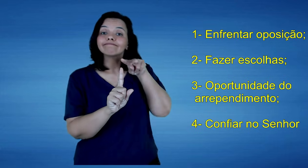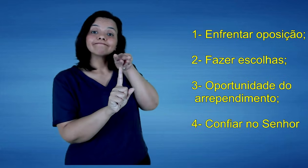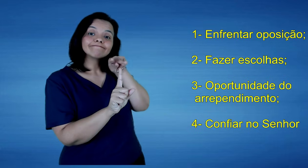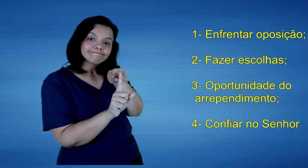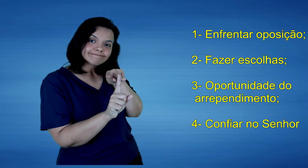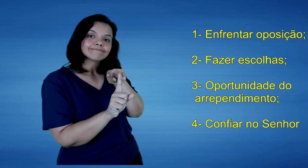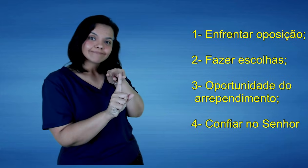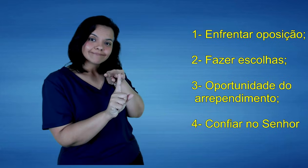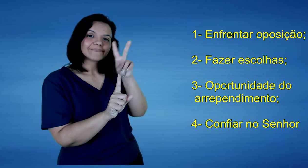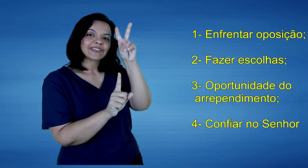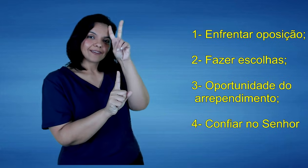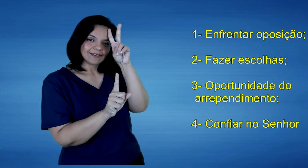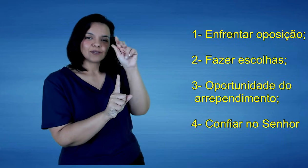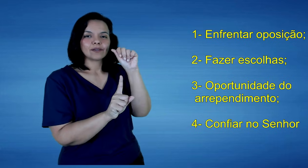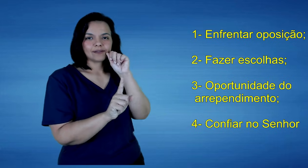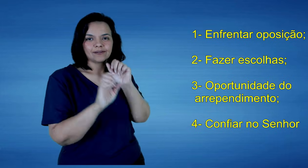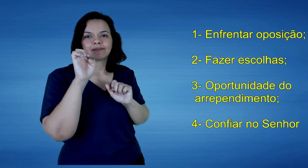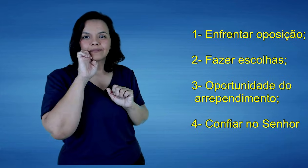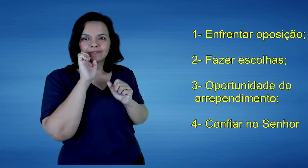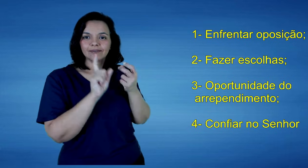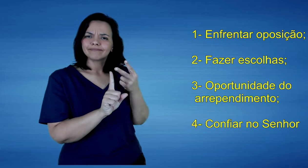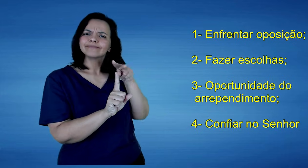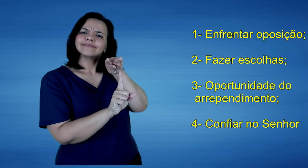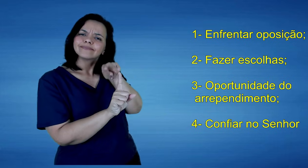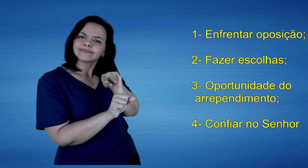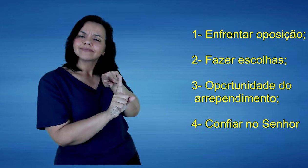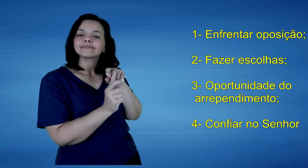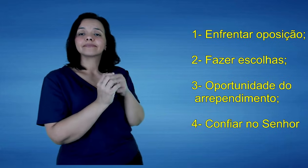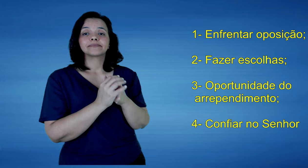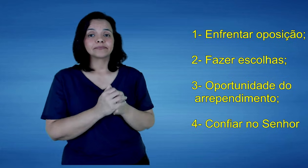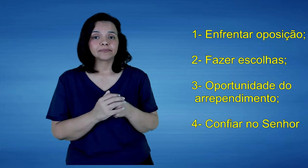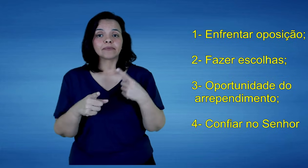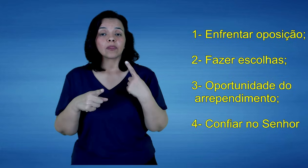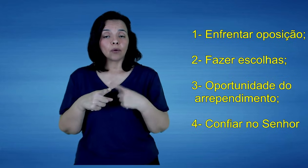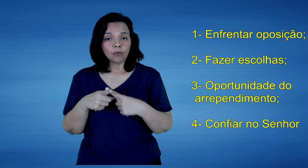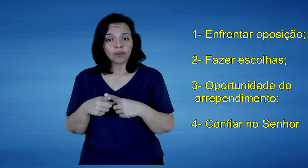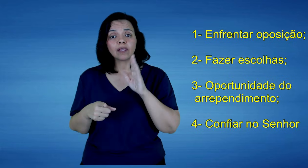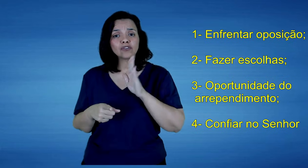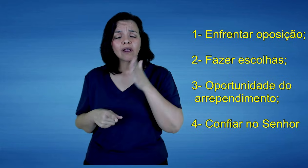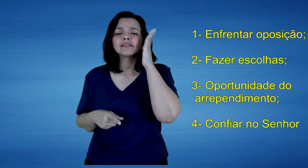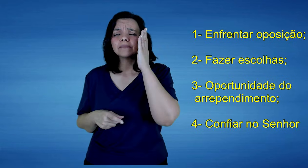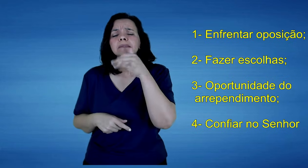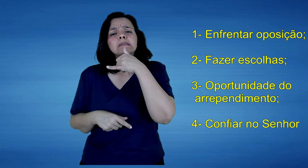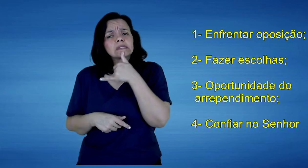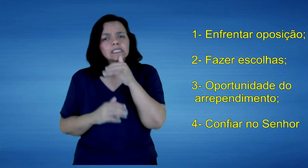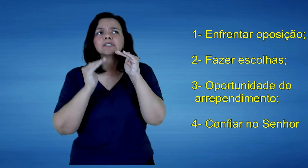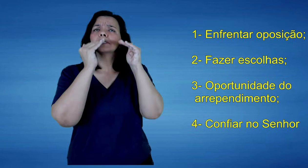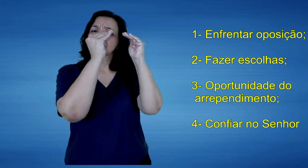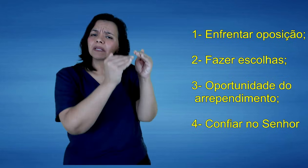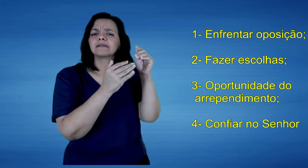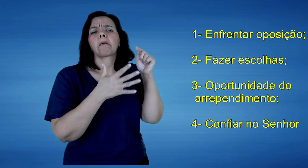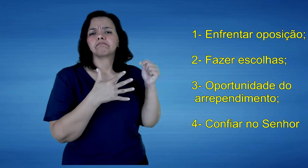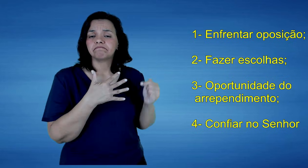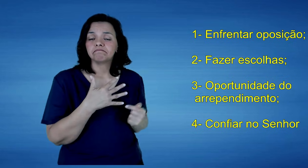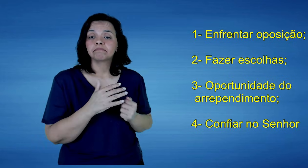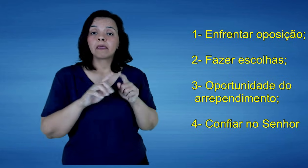Então agora eu quero mostrar essa outra perspectiva de Adão e Eva. Porque assim, eu já sei com